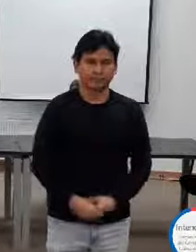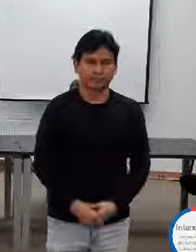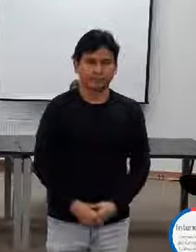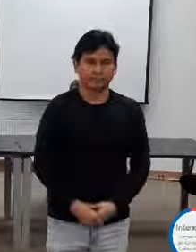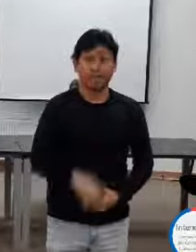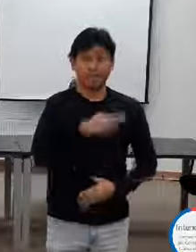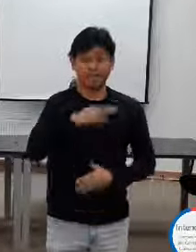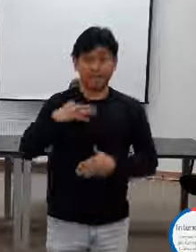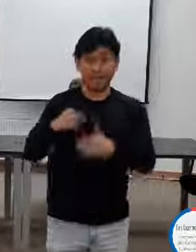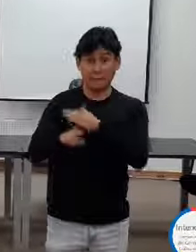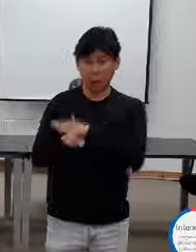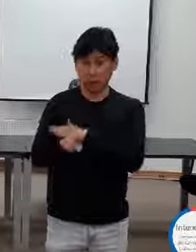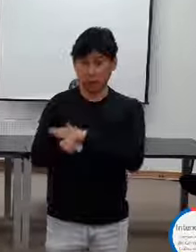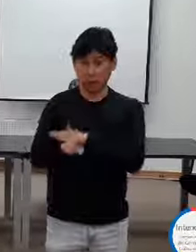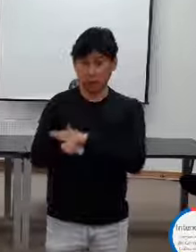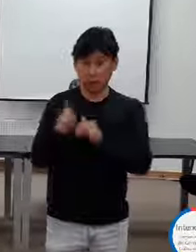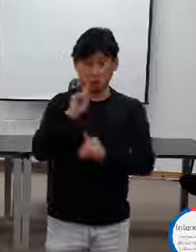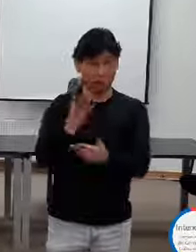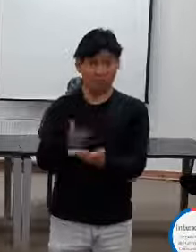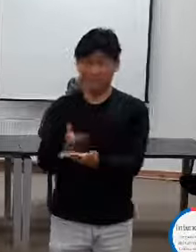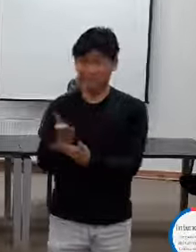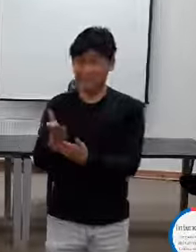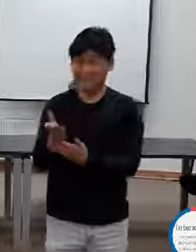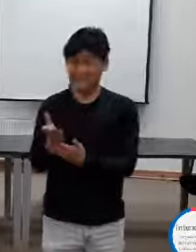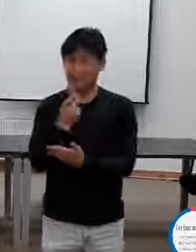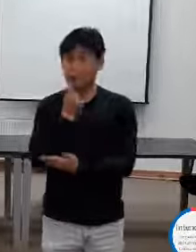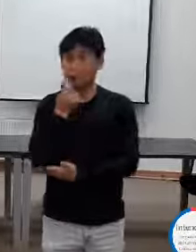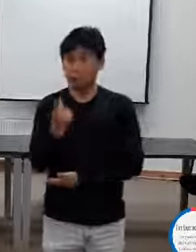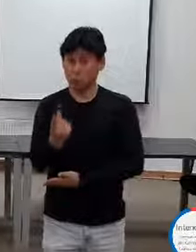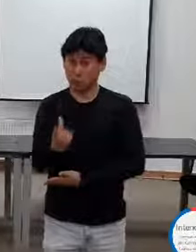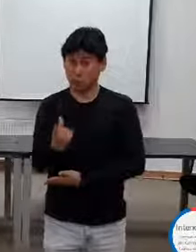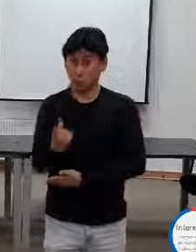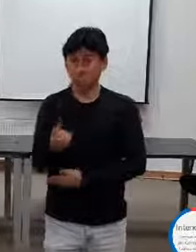¿El Ministerio del Interior, entonces, no va a presentar querellas para los registrativos?